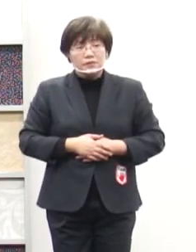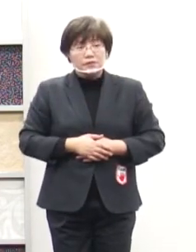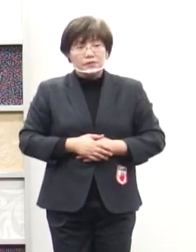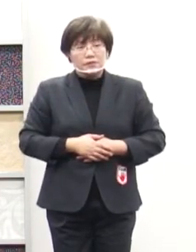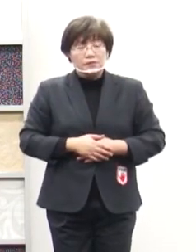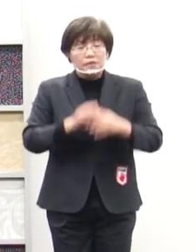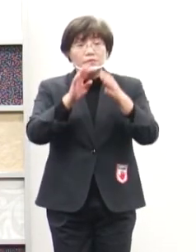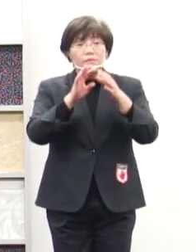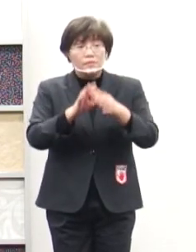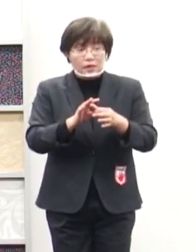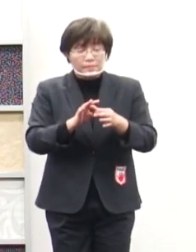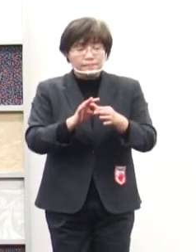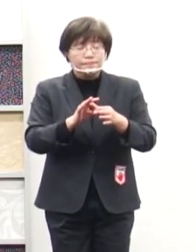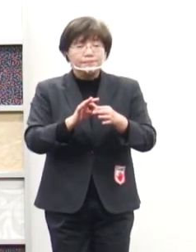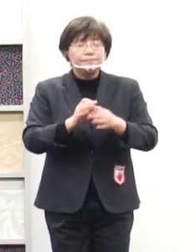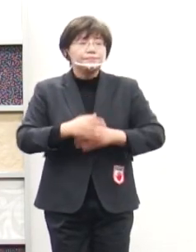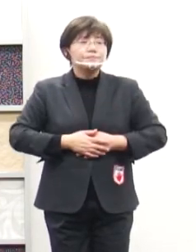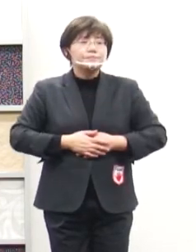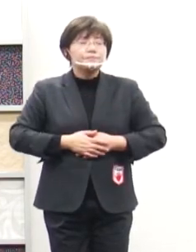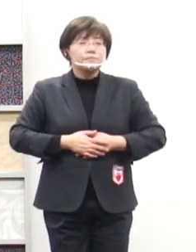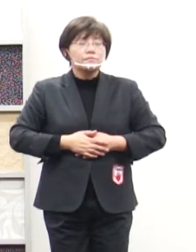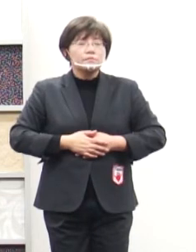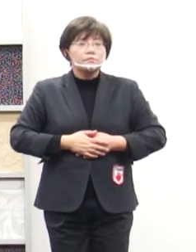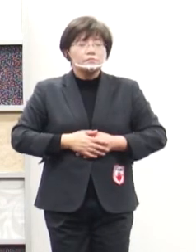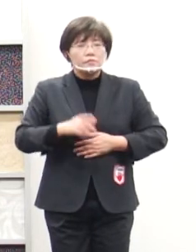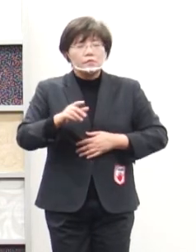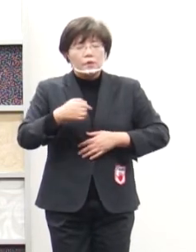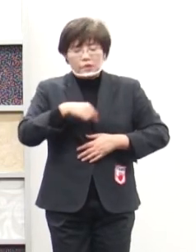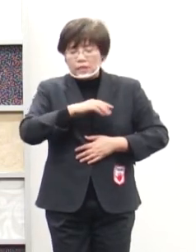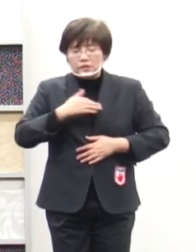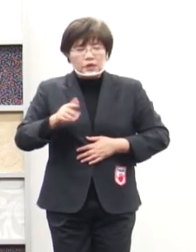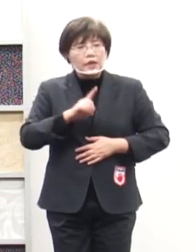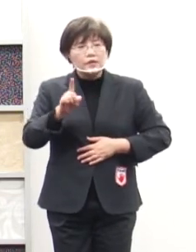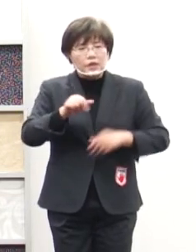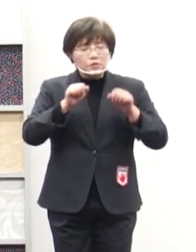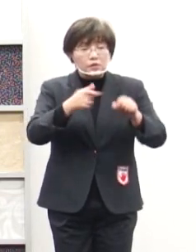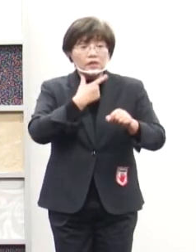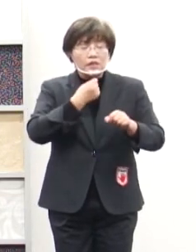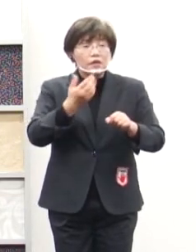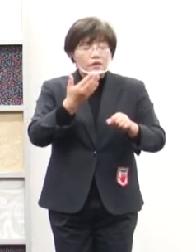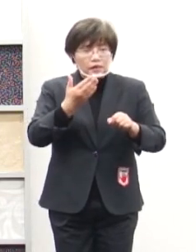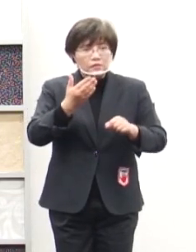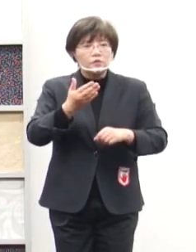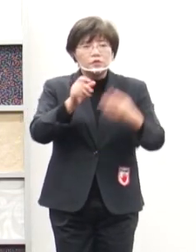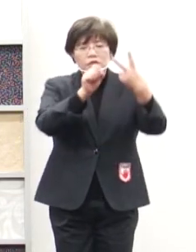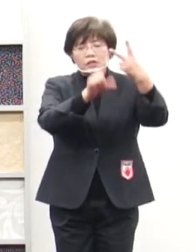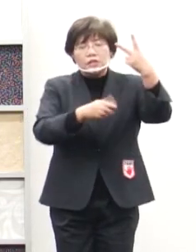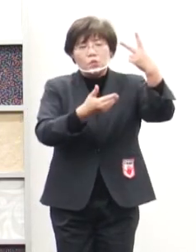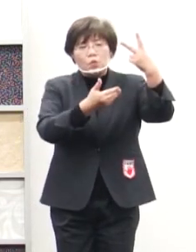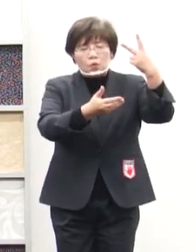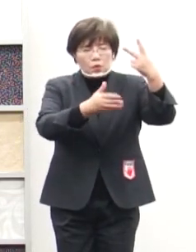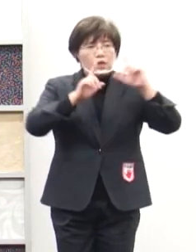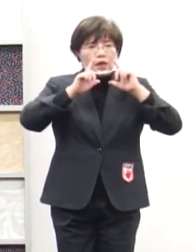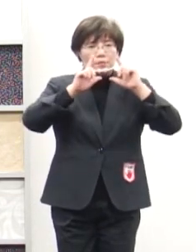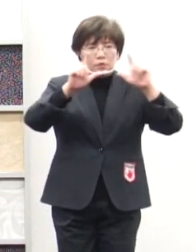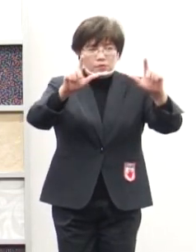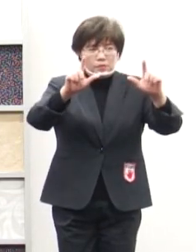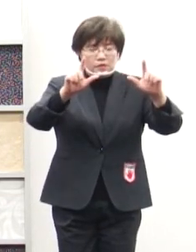ですので、今私ども何をしたいかというと、まあ、これは来週9日に、発表いたしますが、まあ、一つは